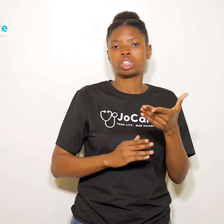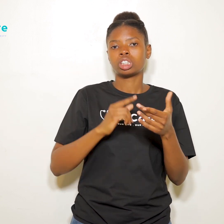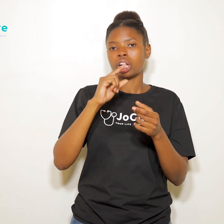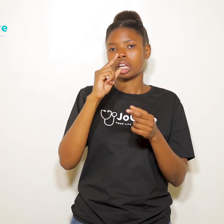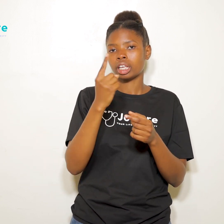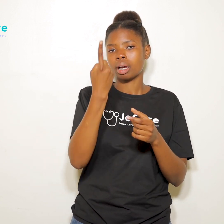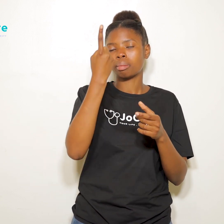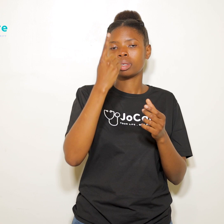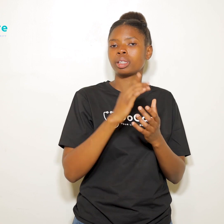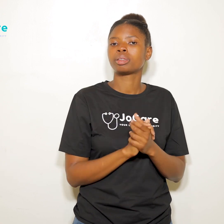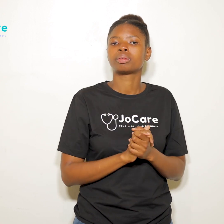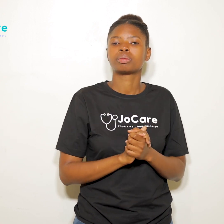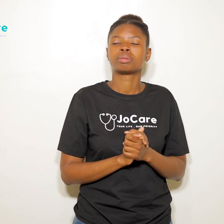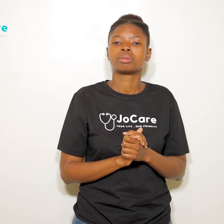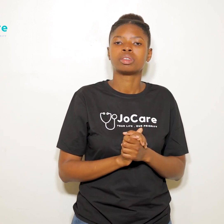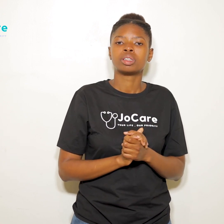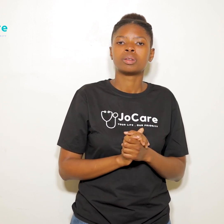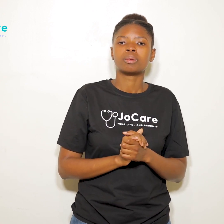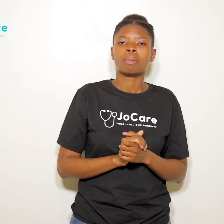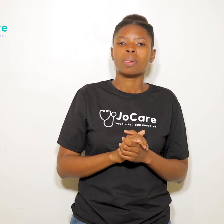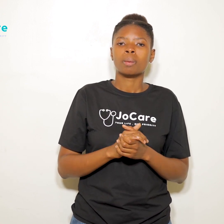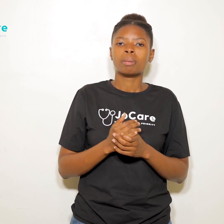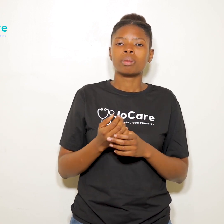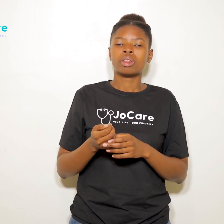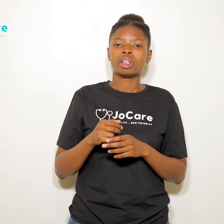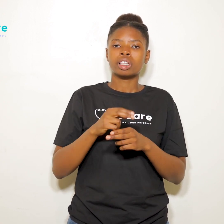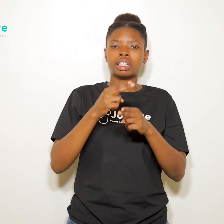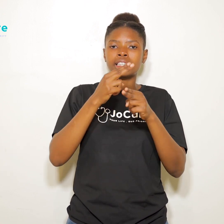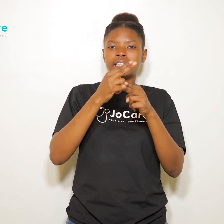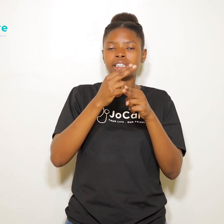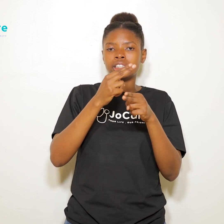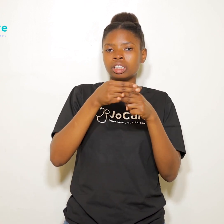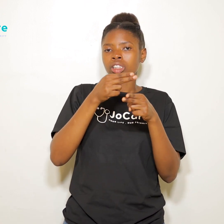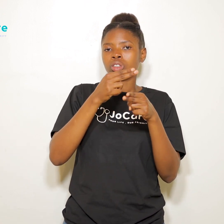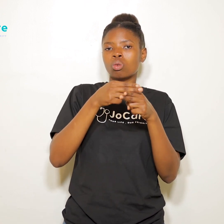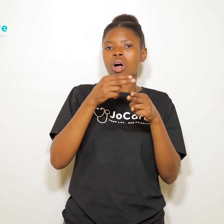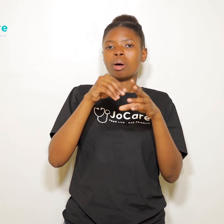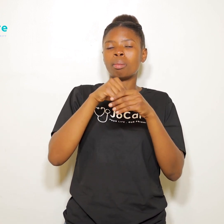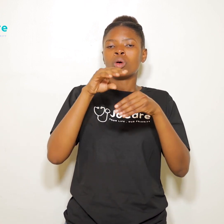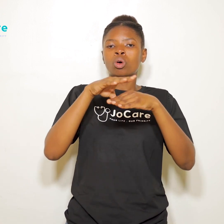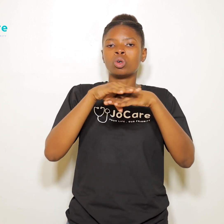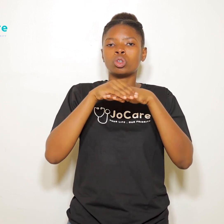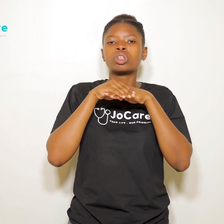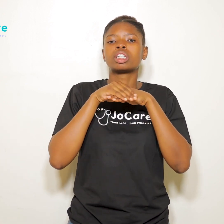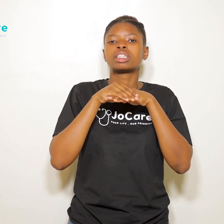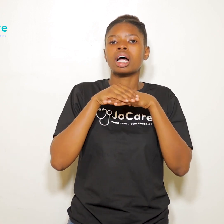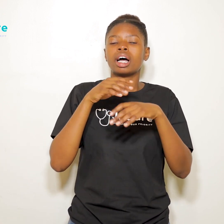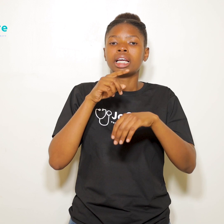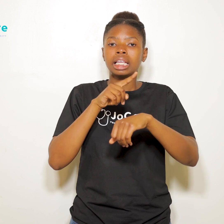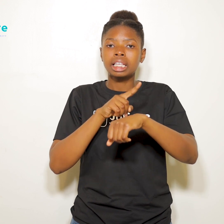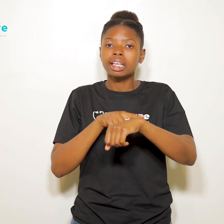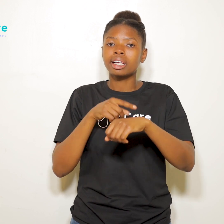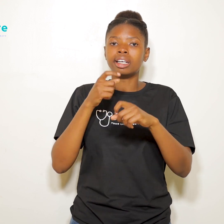ndimi z'amahanga kugira ngo tubyumve neza? cyitwa proliferative phase mu rurimi rw'icyongereza.